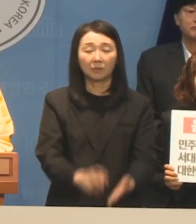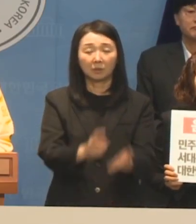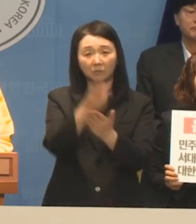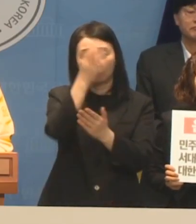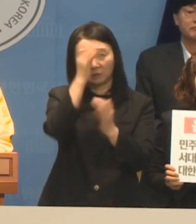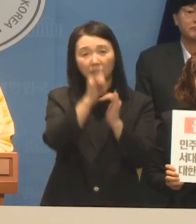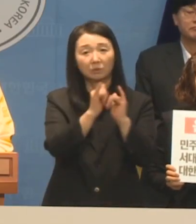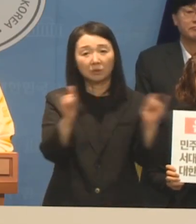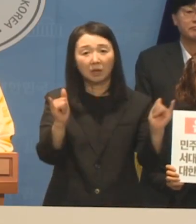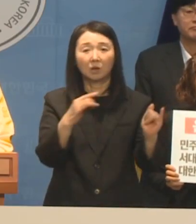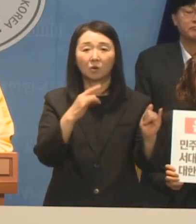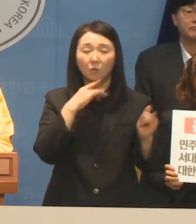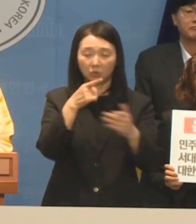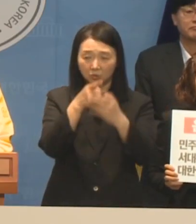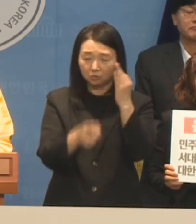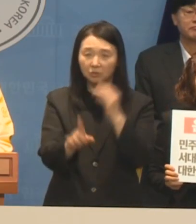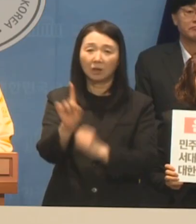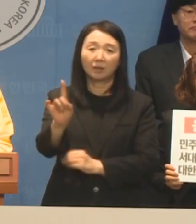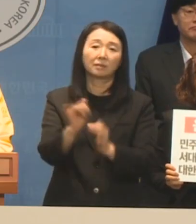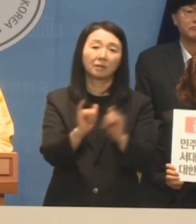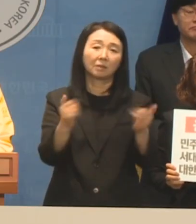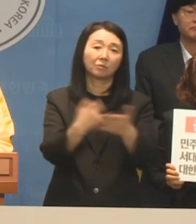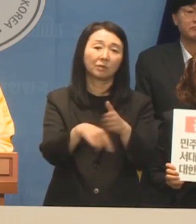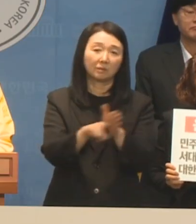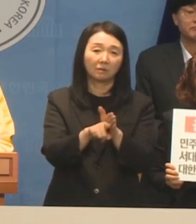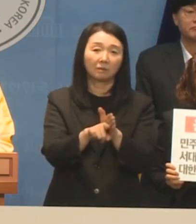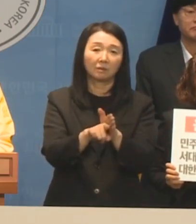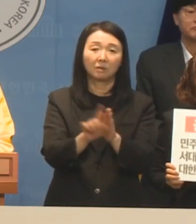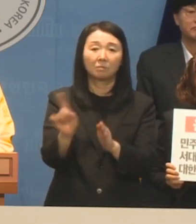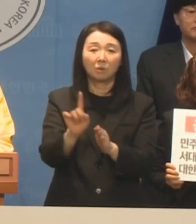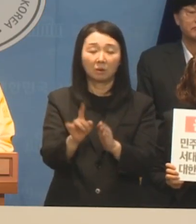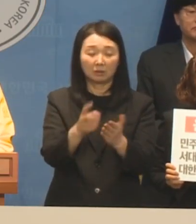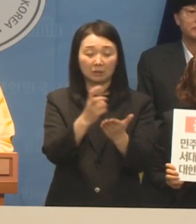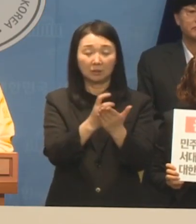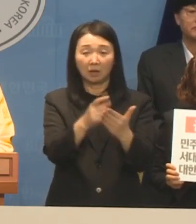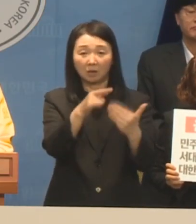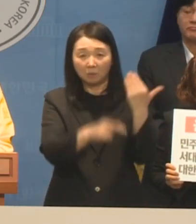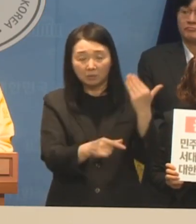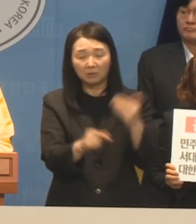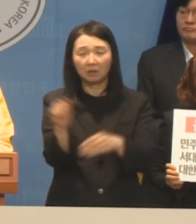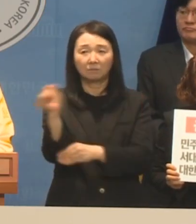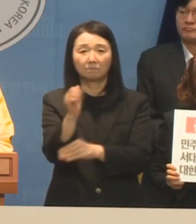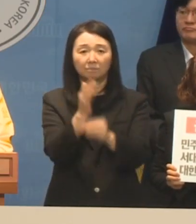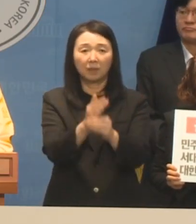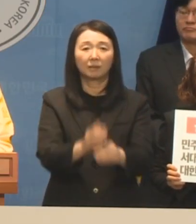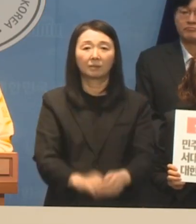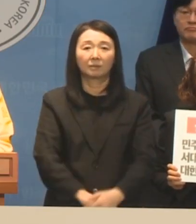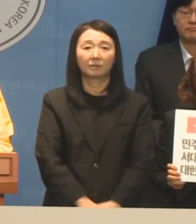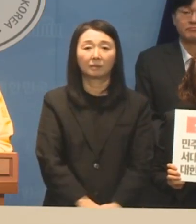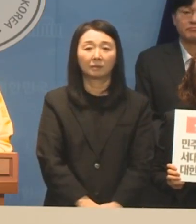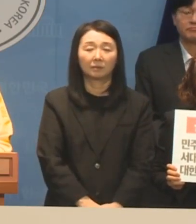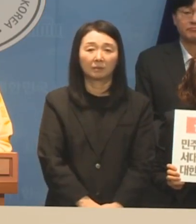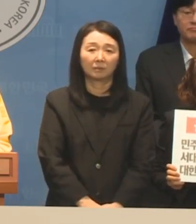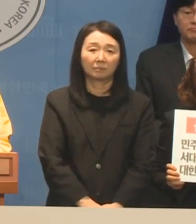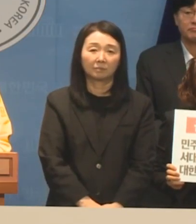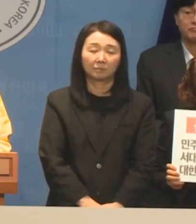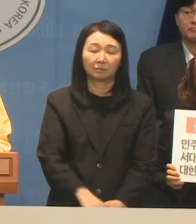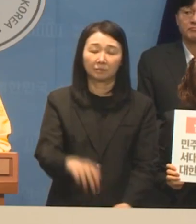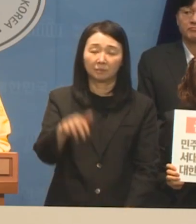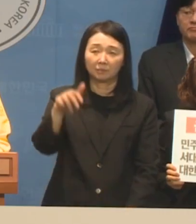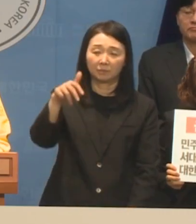법기술자들이 오직 윤석열 한 명을 위해서 사법질서를 송두리째 흔들고 있습니다. 지기현